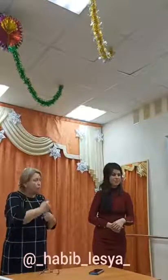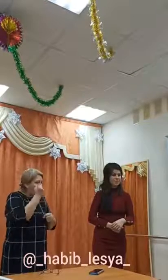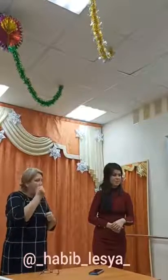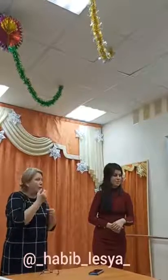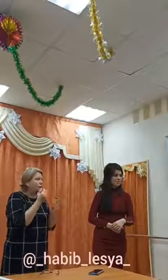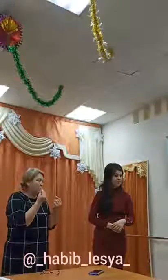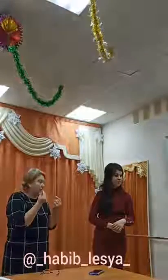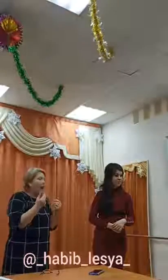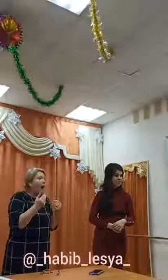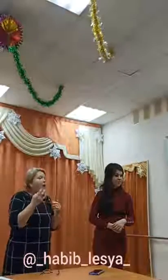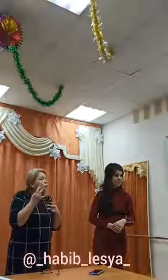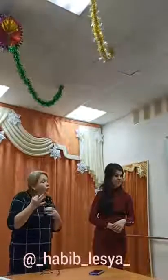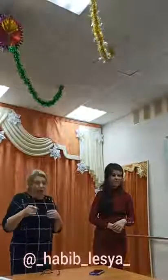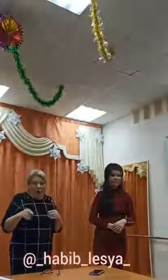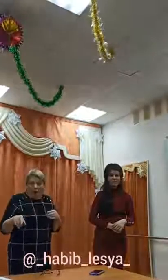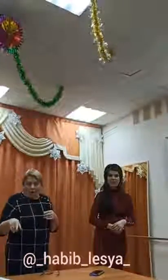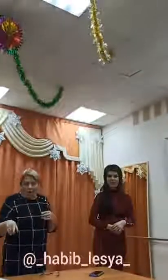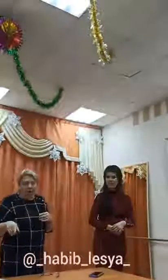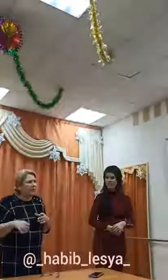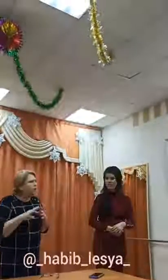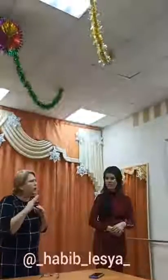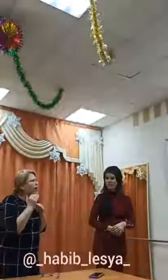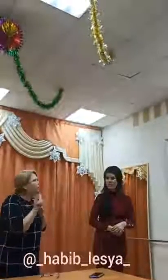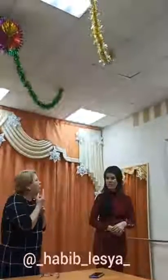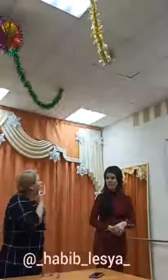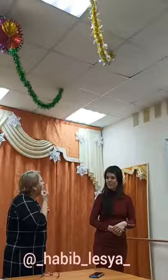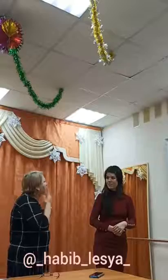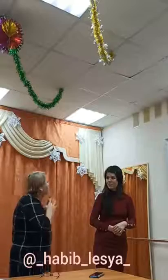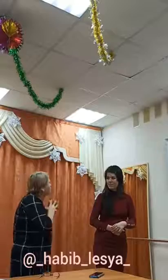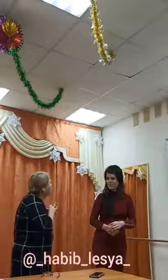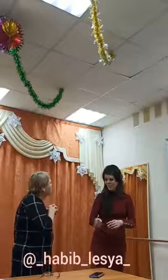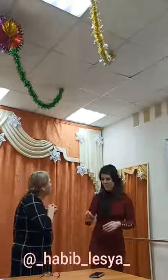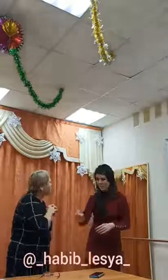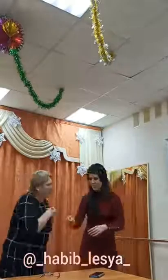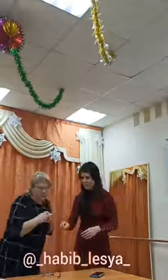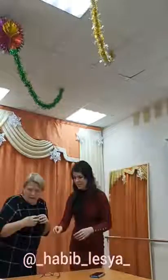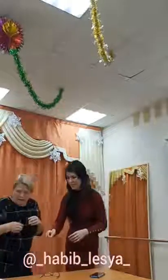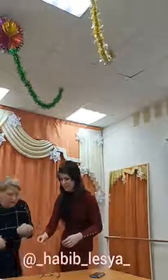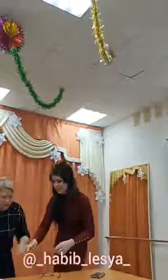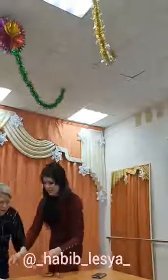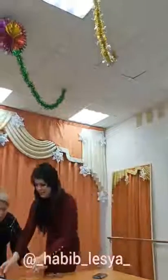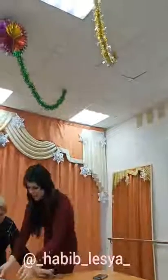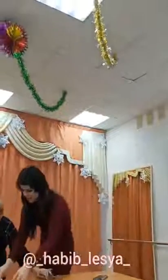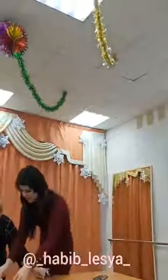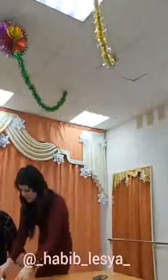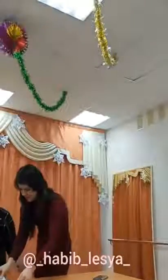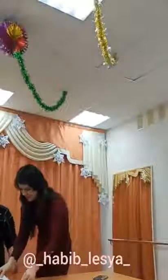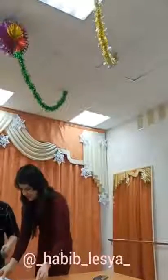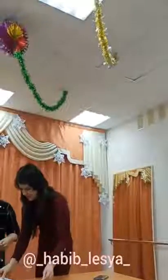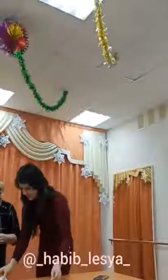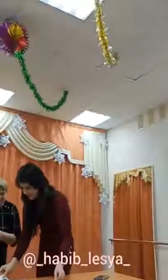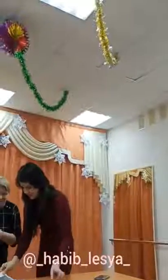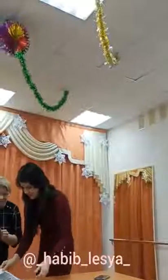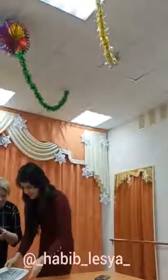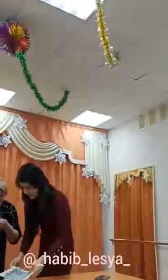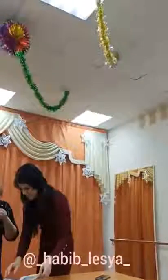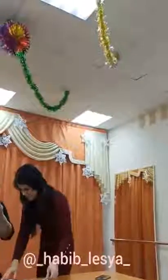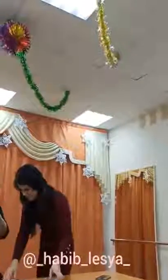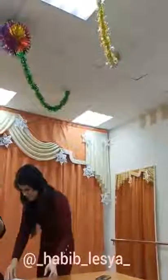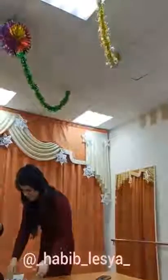трога. Но, а вообще-то, кто основатель? Вот мне интересно,